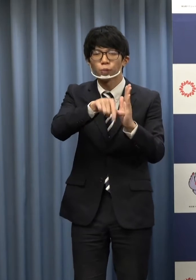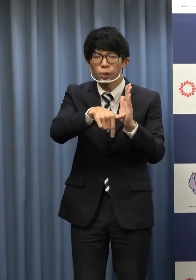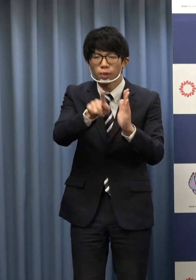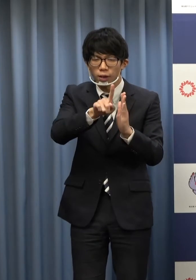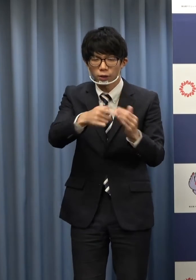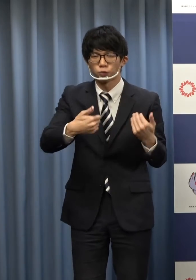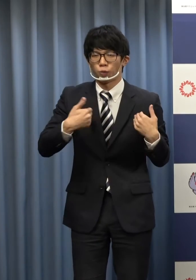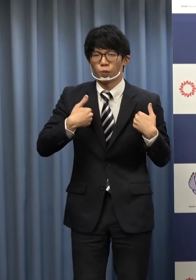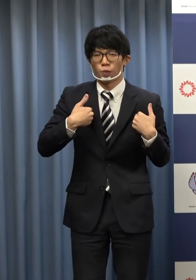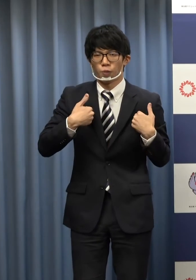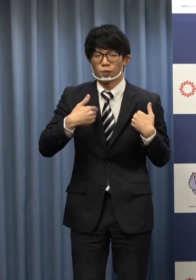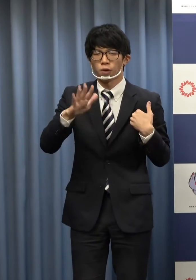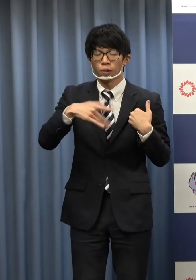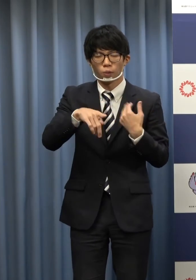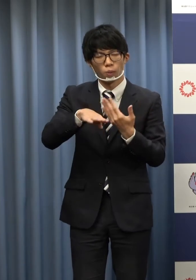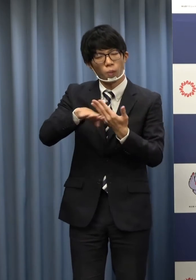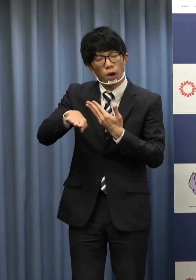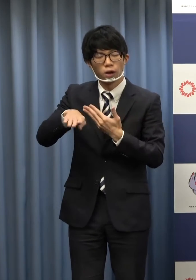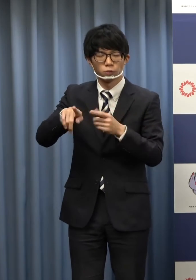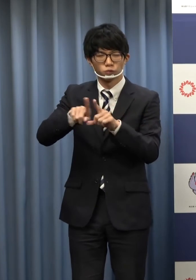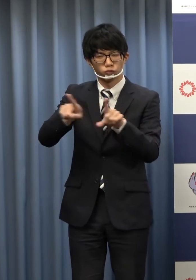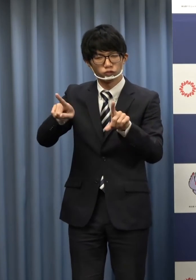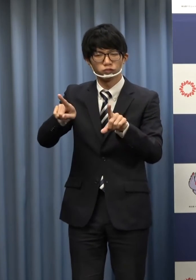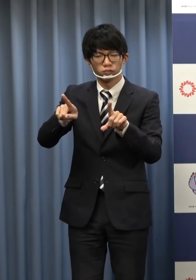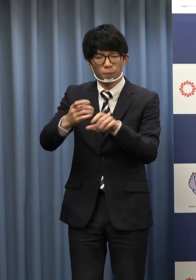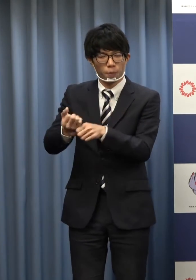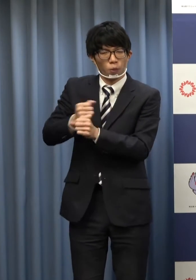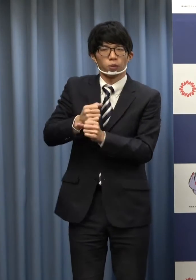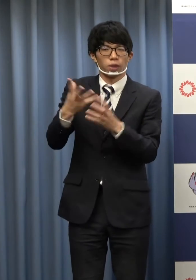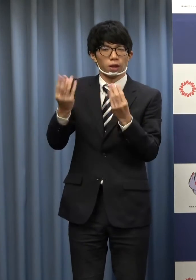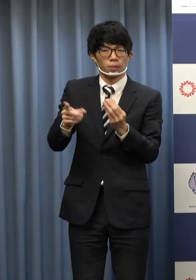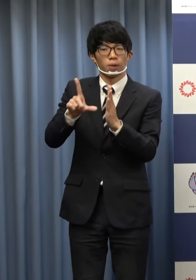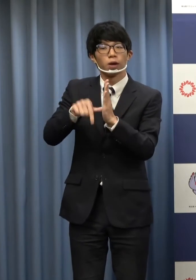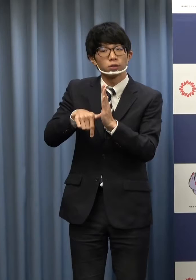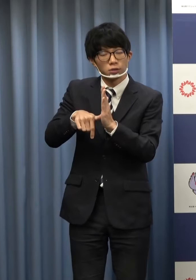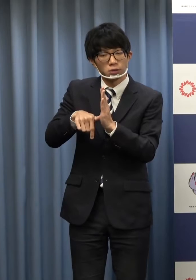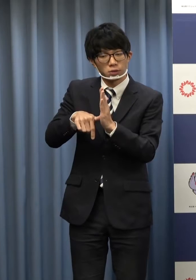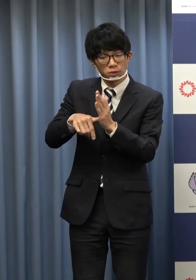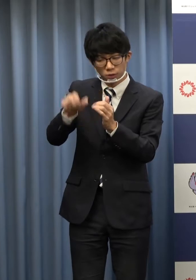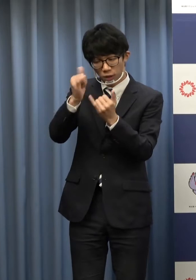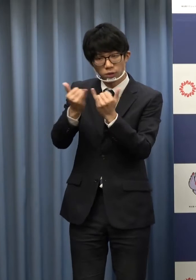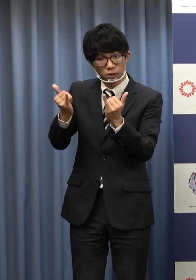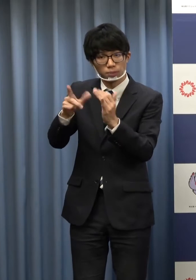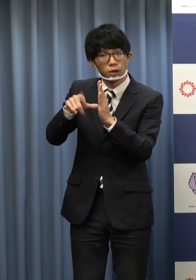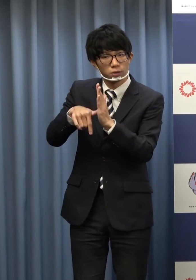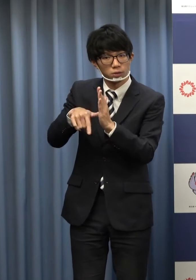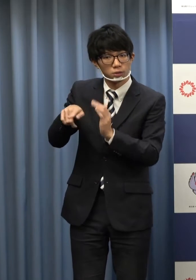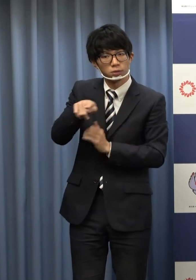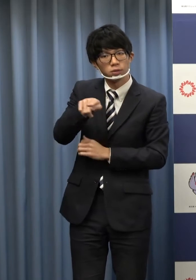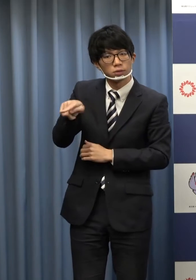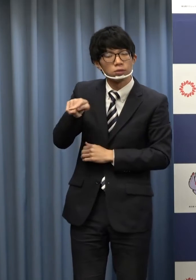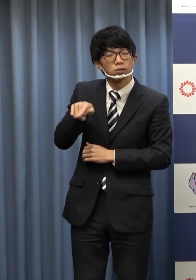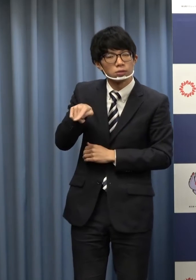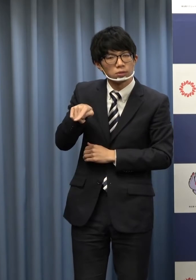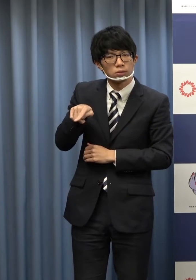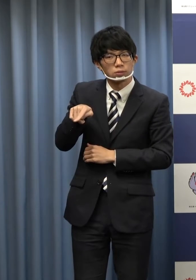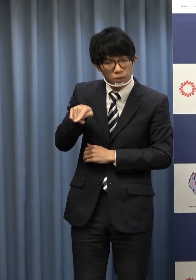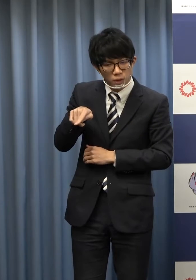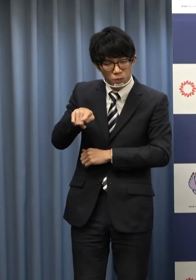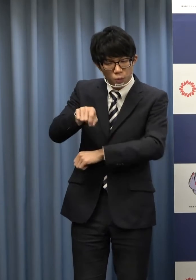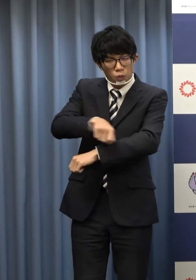改善した方が転院される場合には まあ、特段の特別